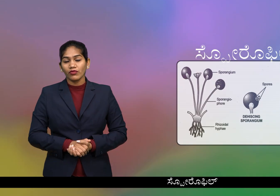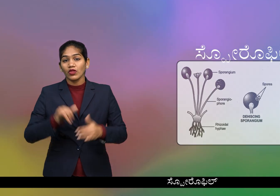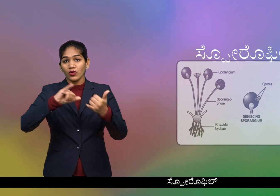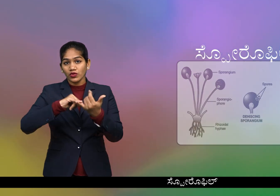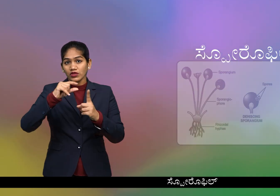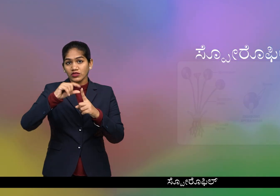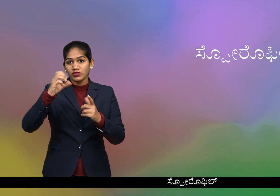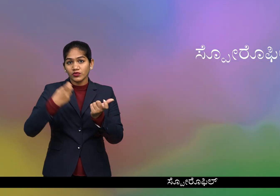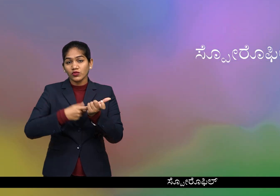ಸ್ಪೋರೋಫಿಲ್